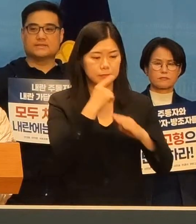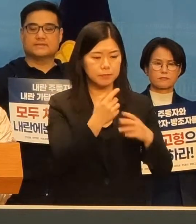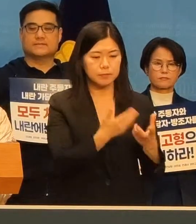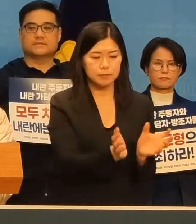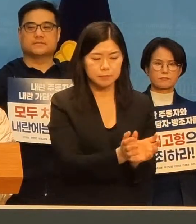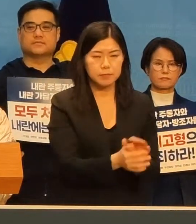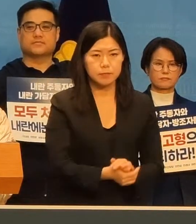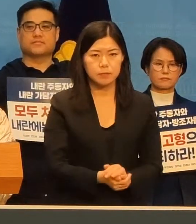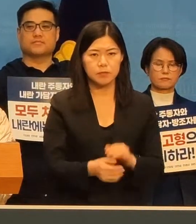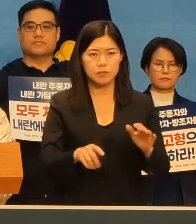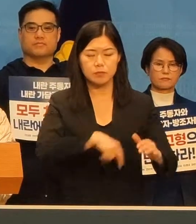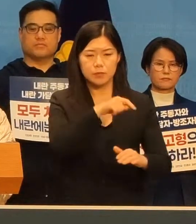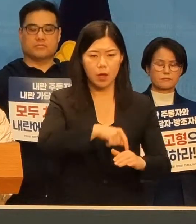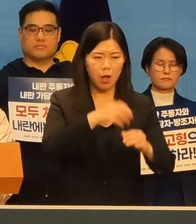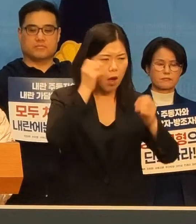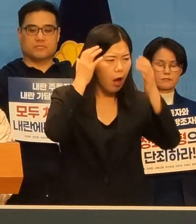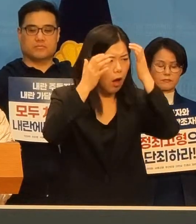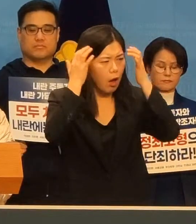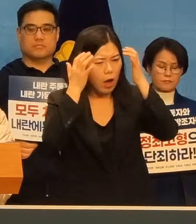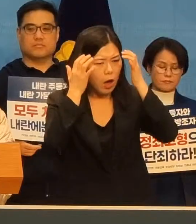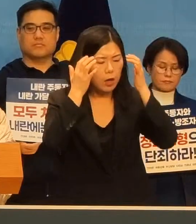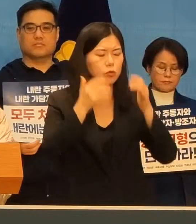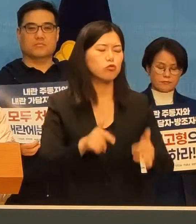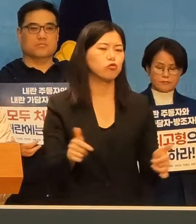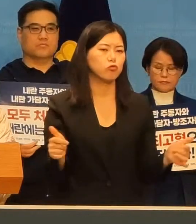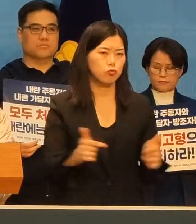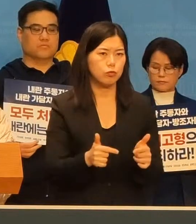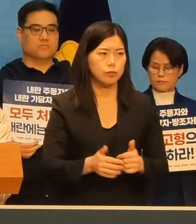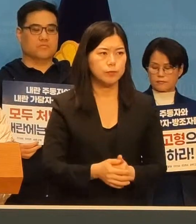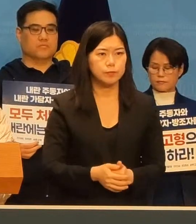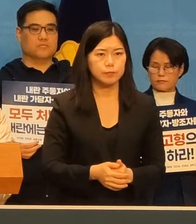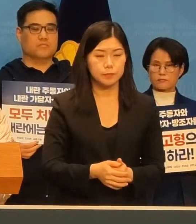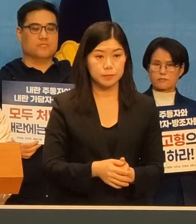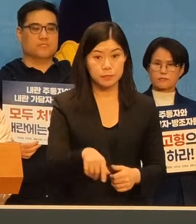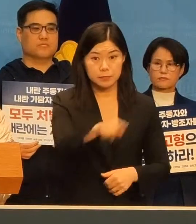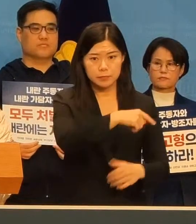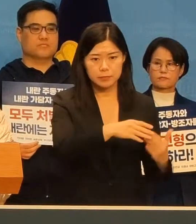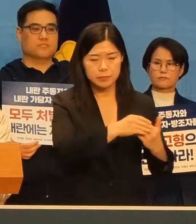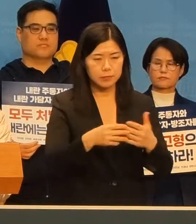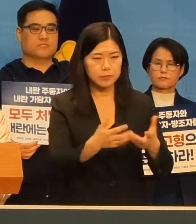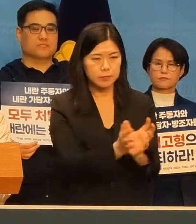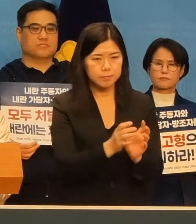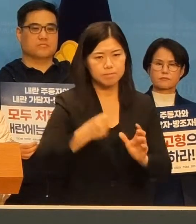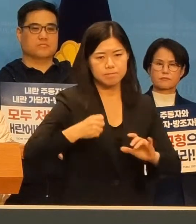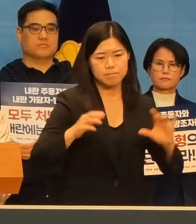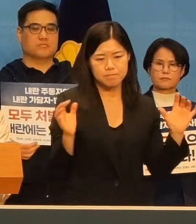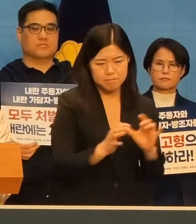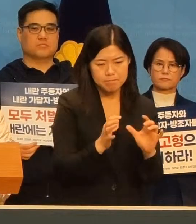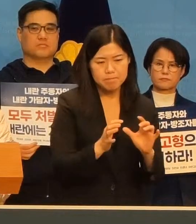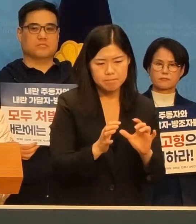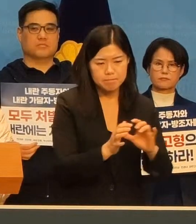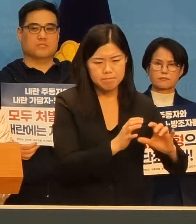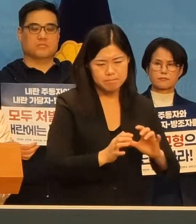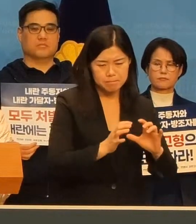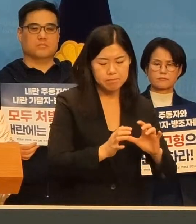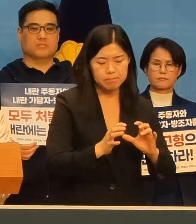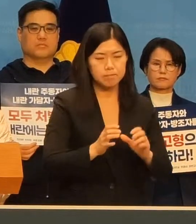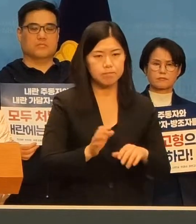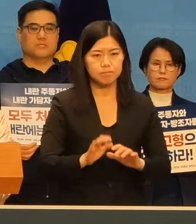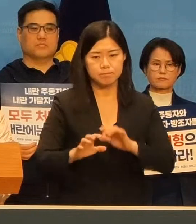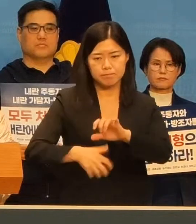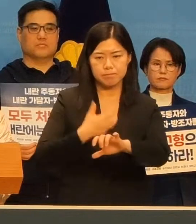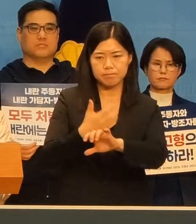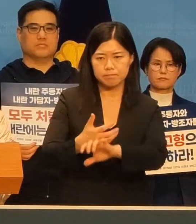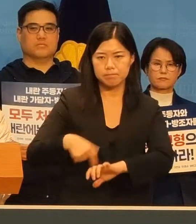민주당은 당내 혼란을 최소화하고 지도부의 단결된 리더십 아래 결집하여 내란